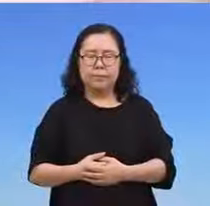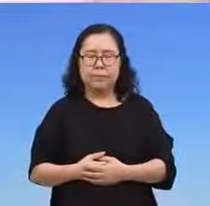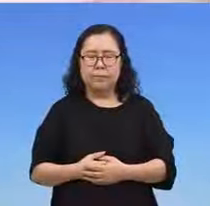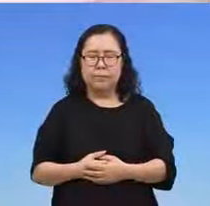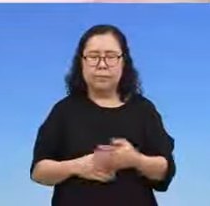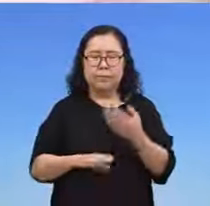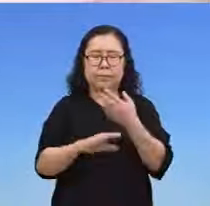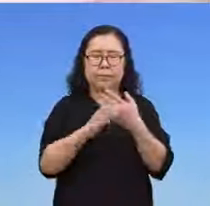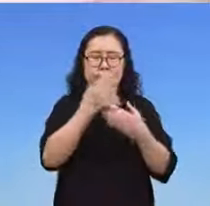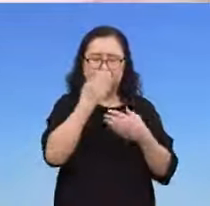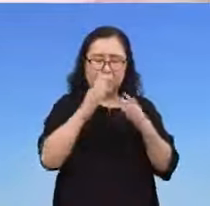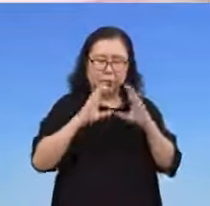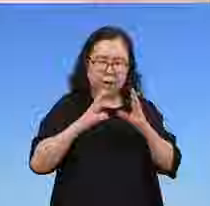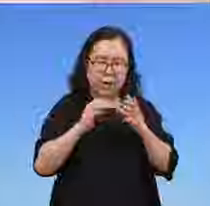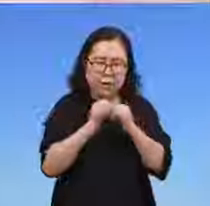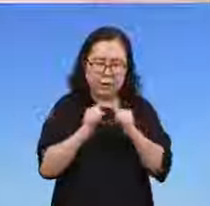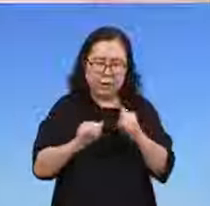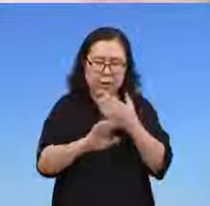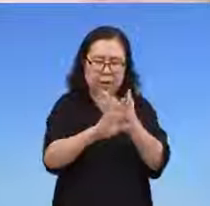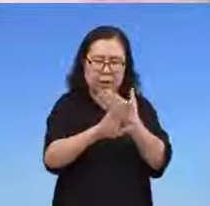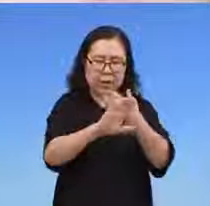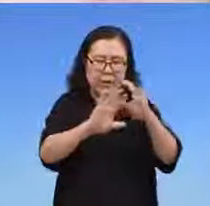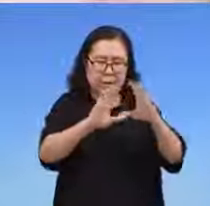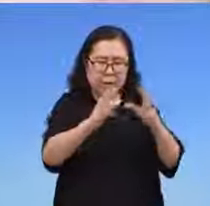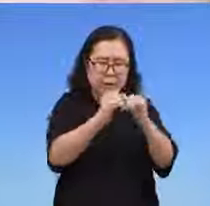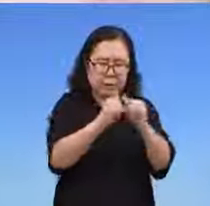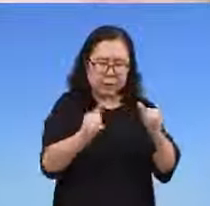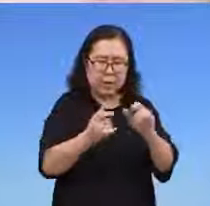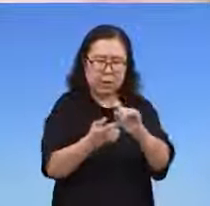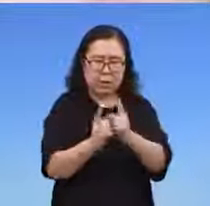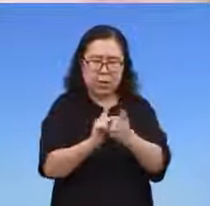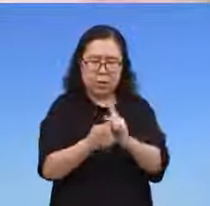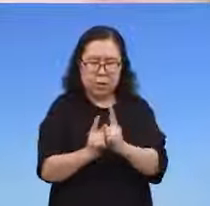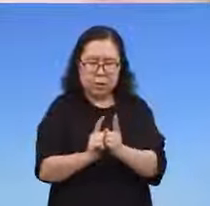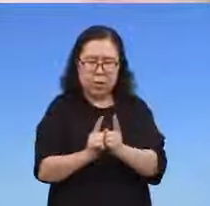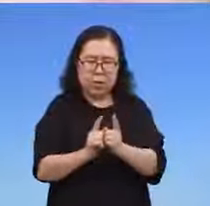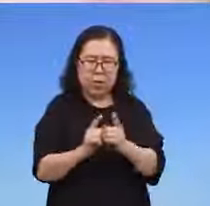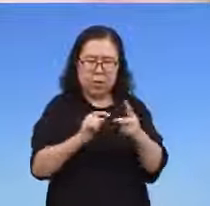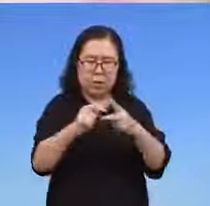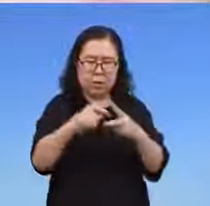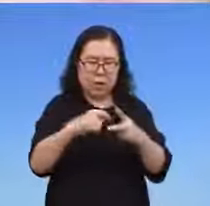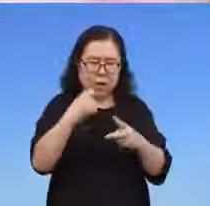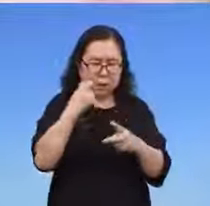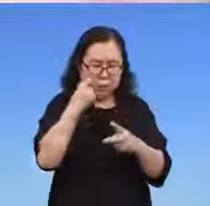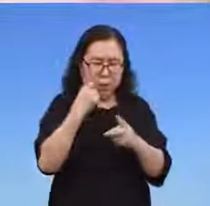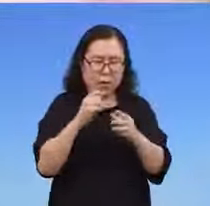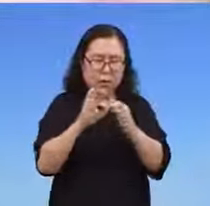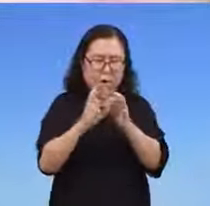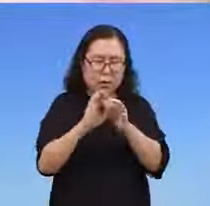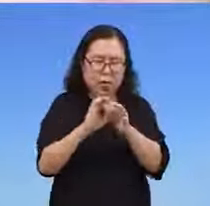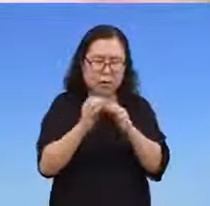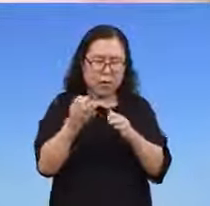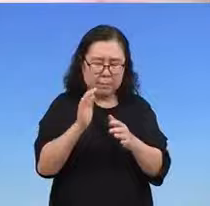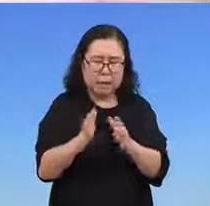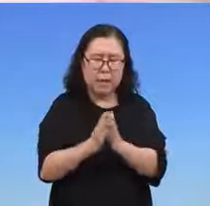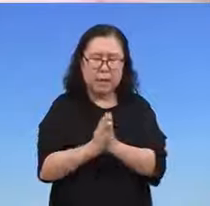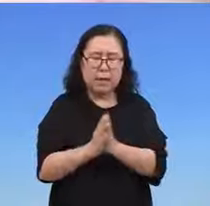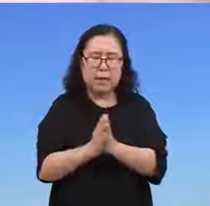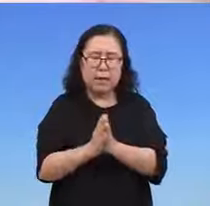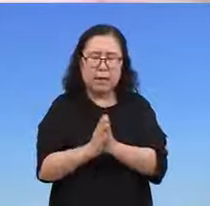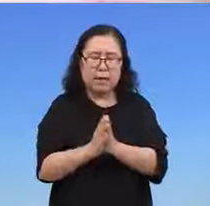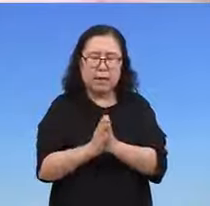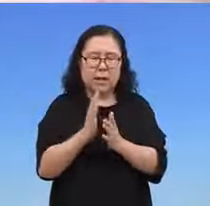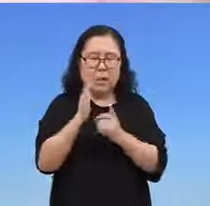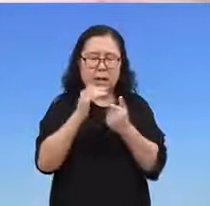유대인들에게 이방인들에게 서로가 서로를 용납할 수 없는 그런 관계에 빠졌으니